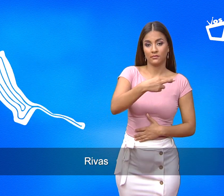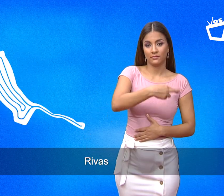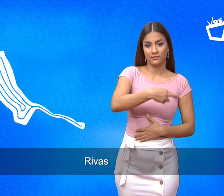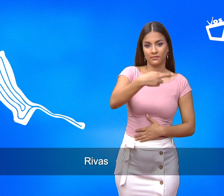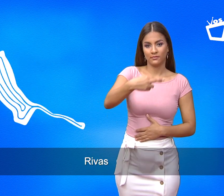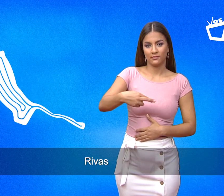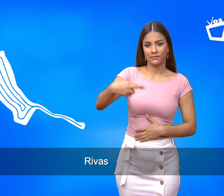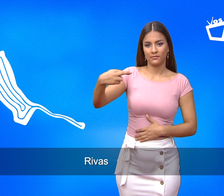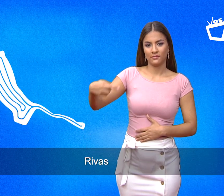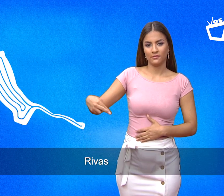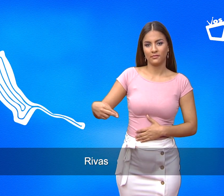rivas